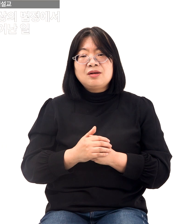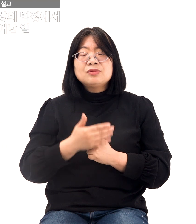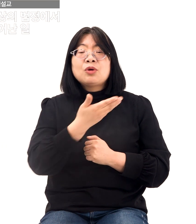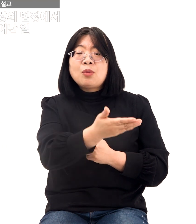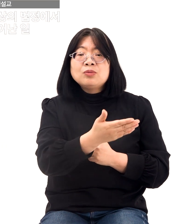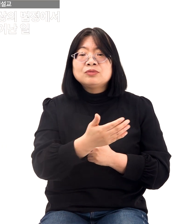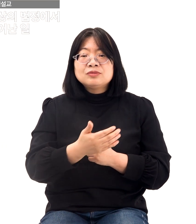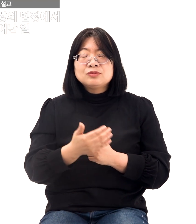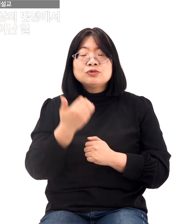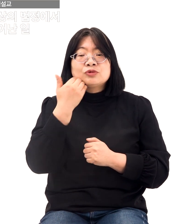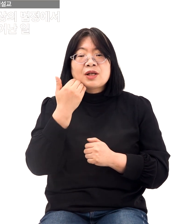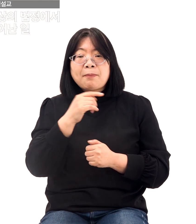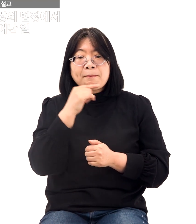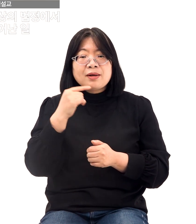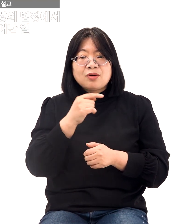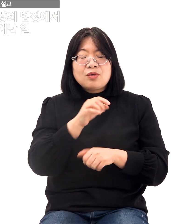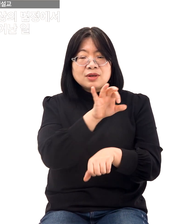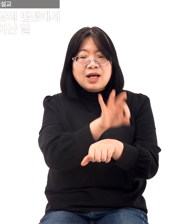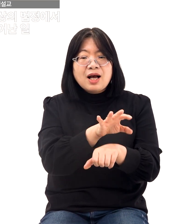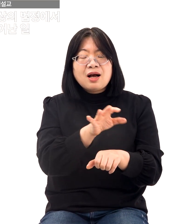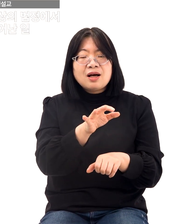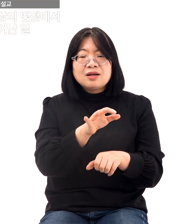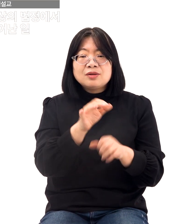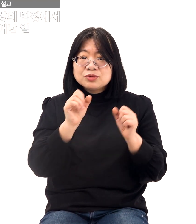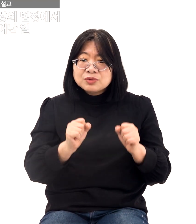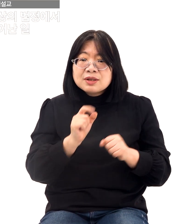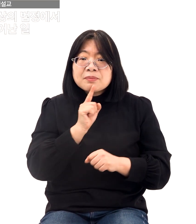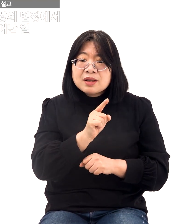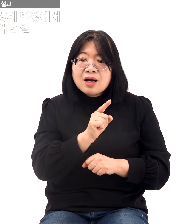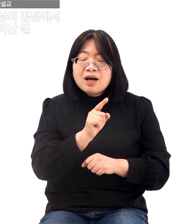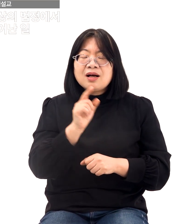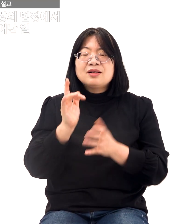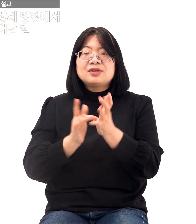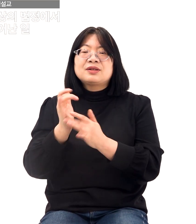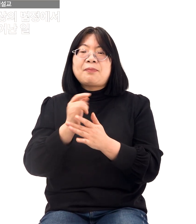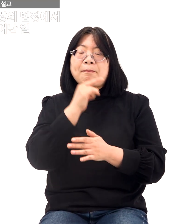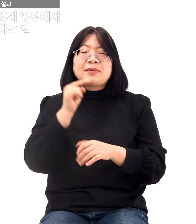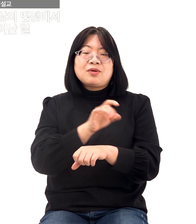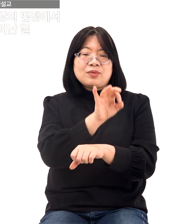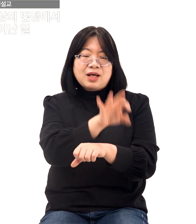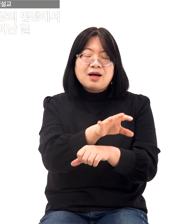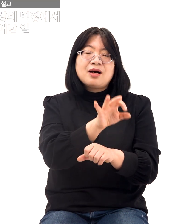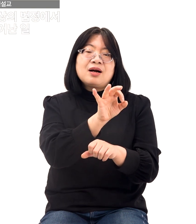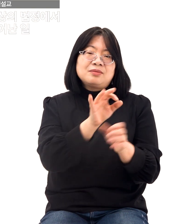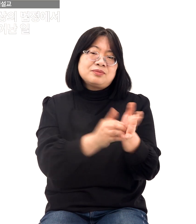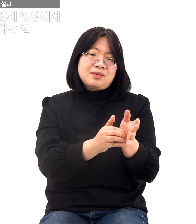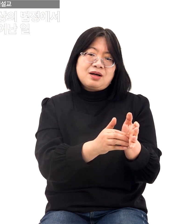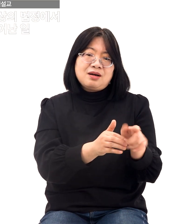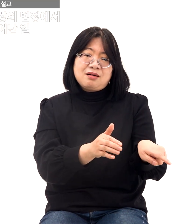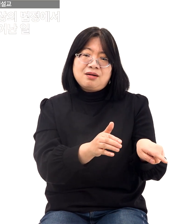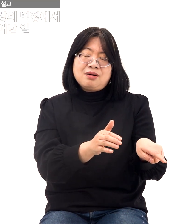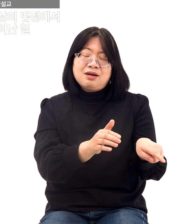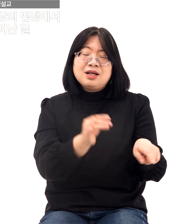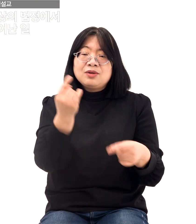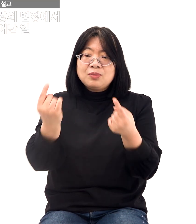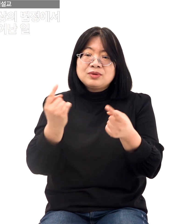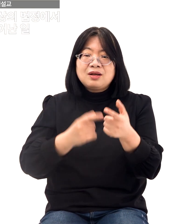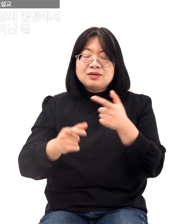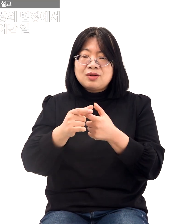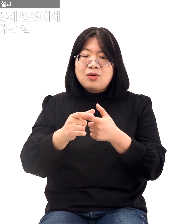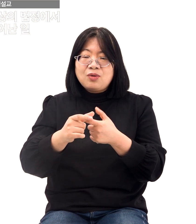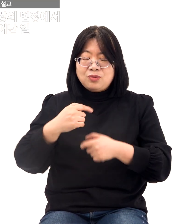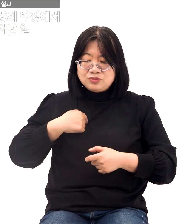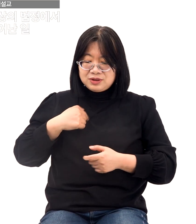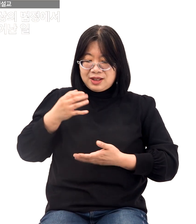존재이니까? 예수의 피로 값주고 사신 존재이니까. 이거보다 우리 가치에 대해서